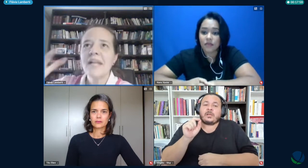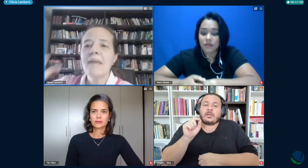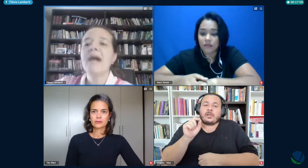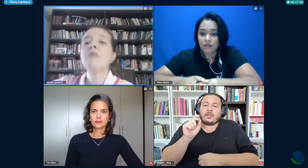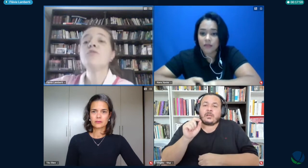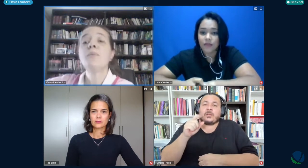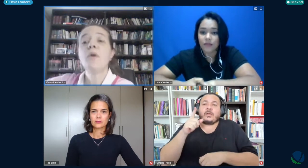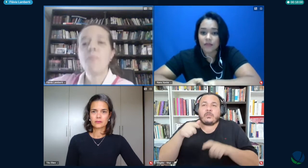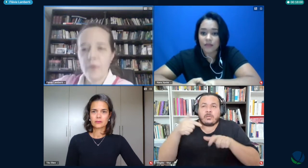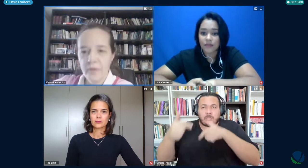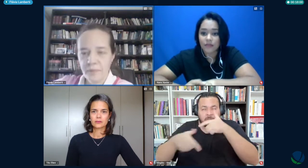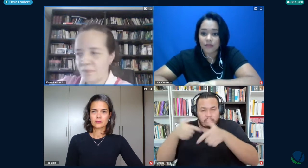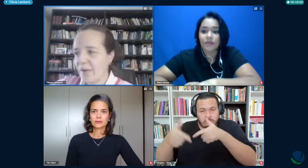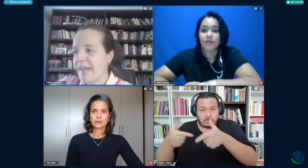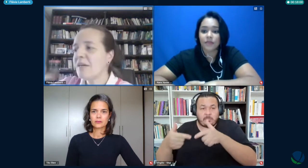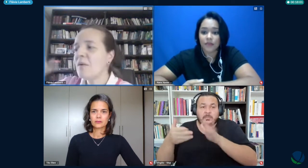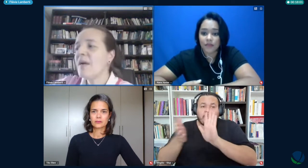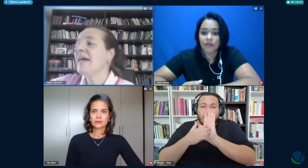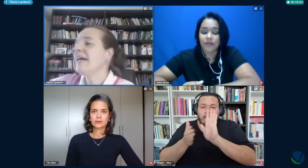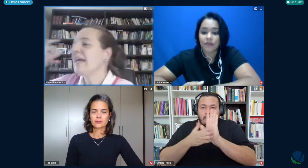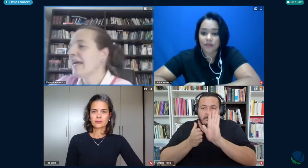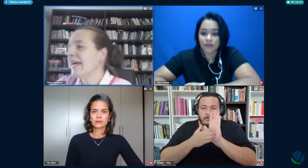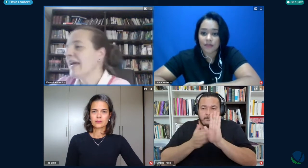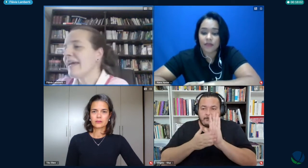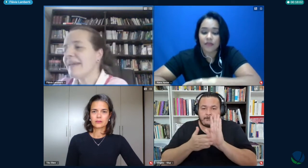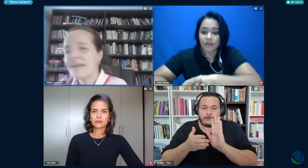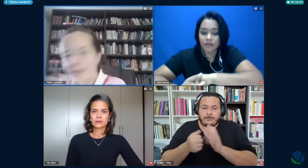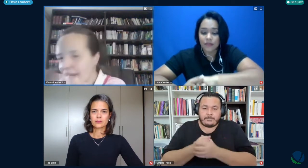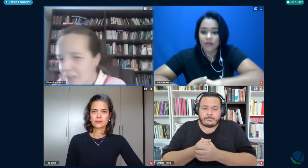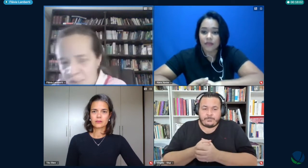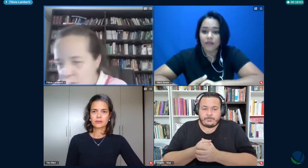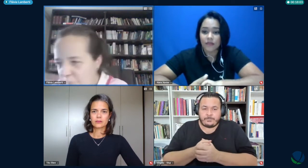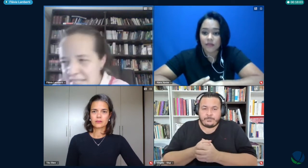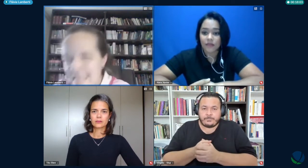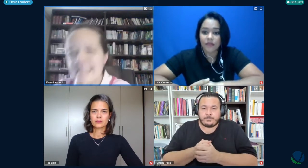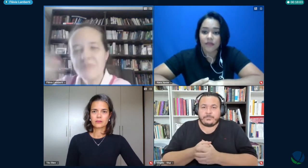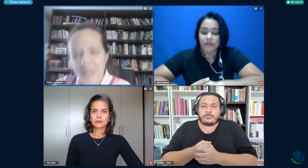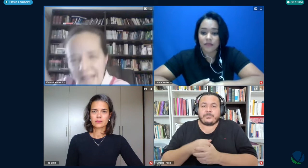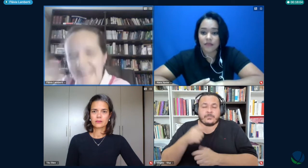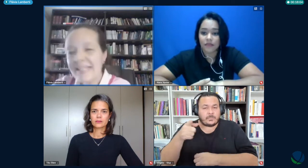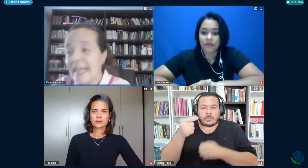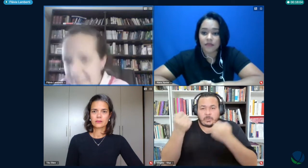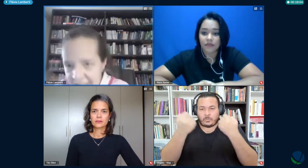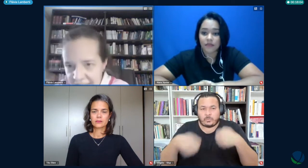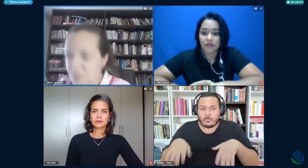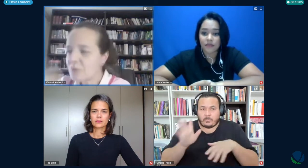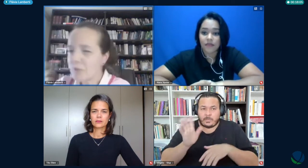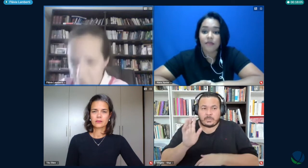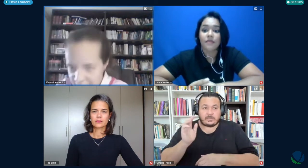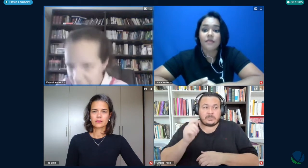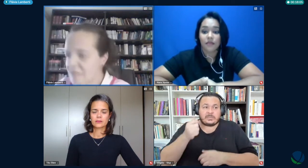a que o trabalho se propõe, né? Então, acho que não precisa ficar reiterando, você vai ver,